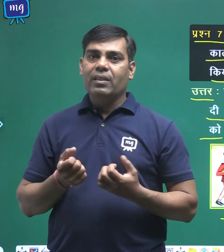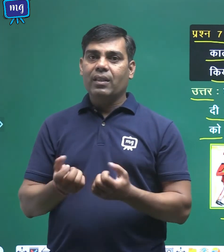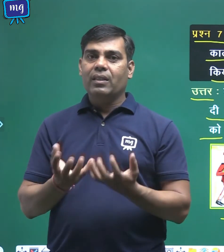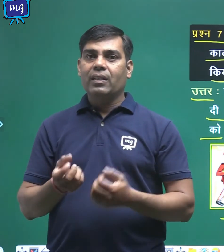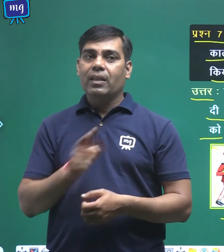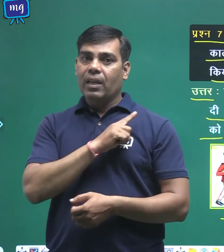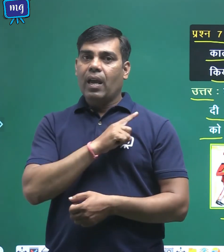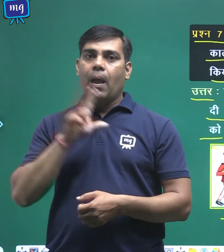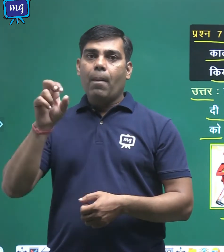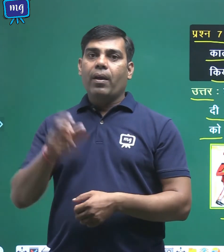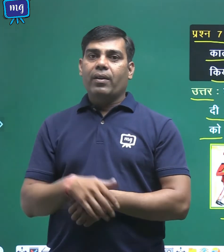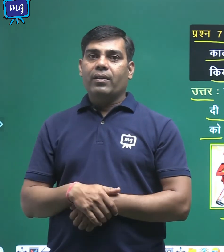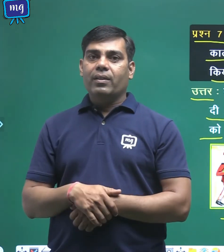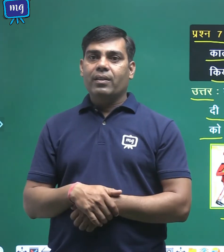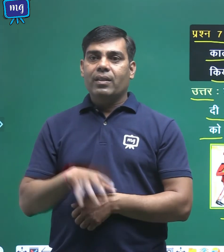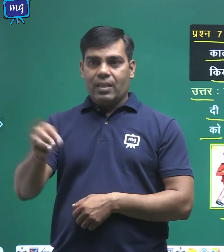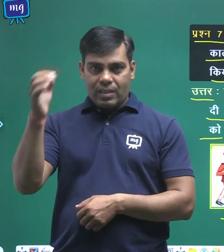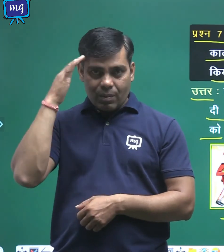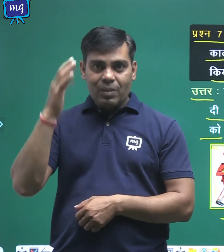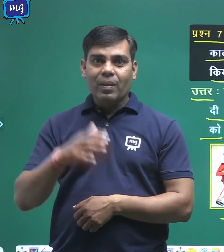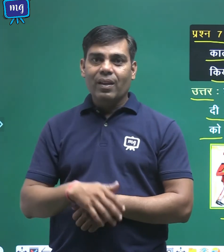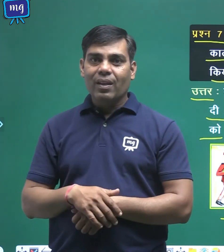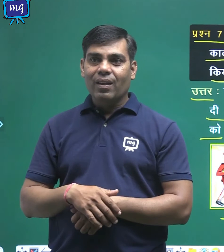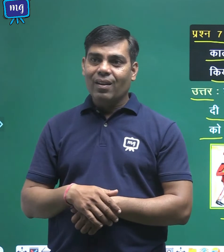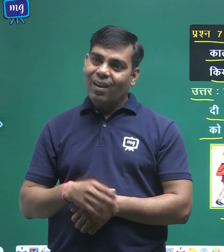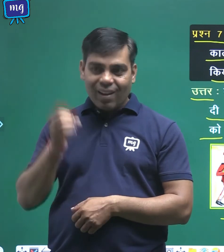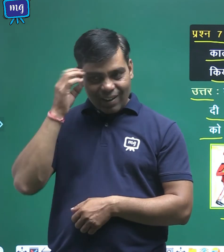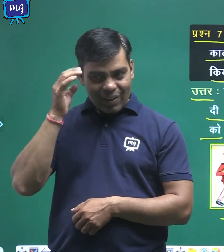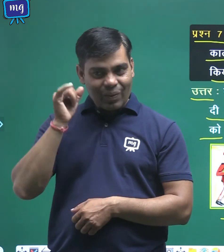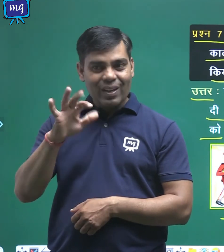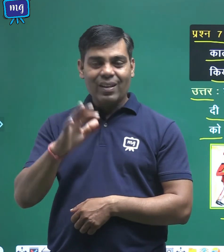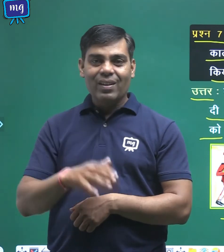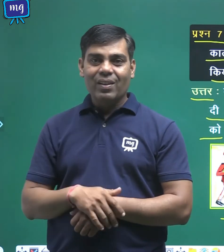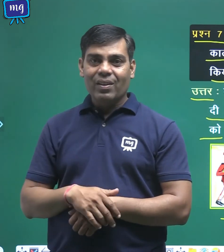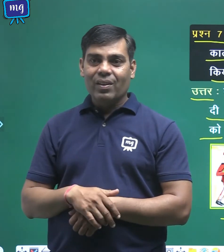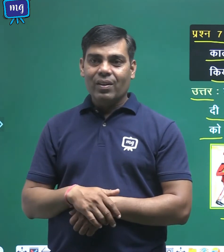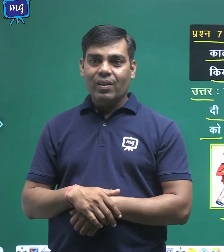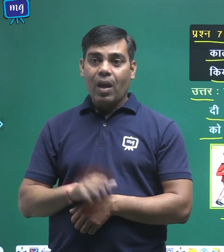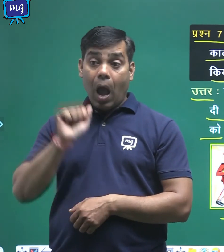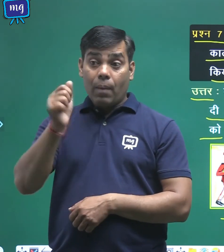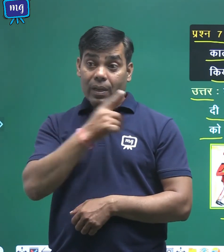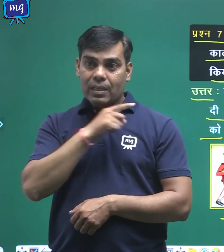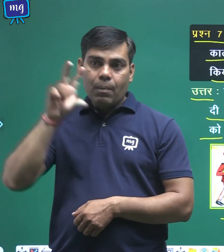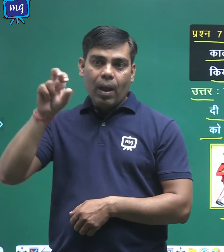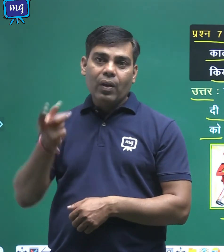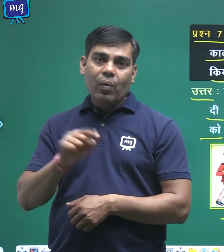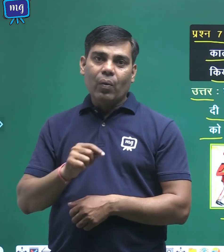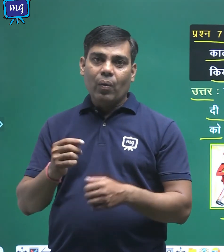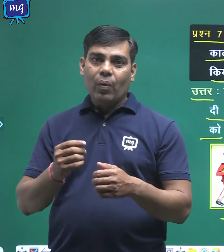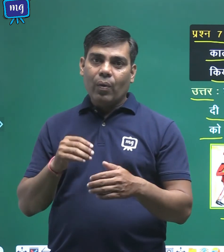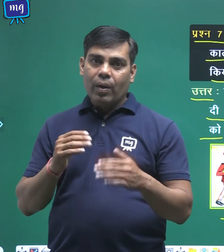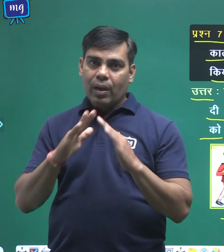पाठ समझ में आ गया होगा। आप इस पाठ को घर